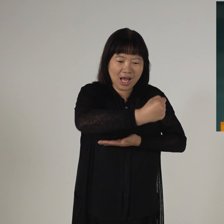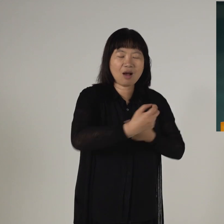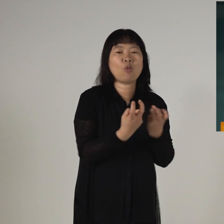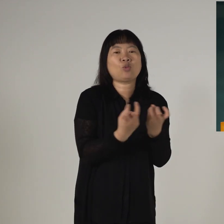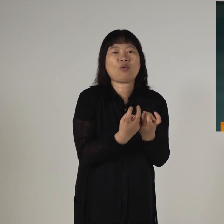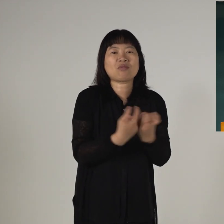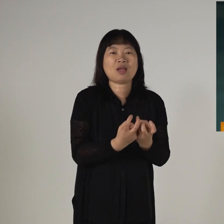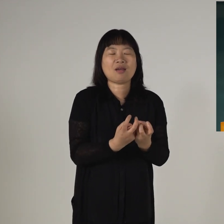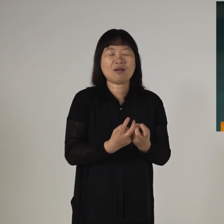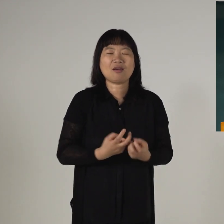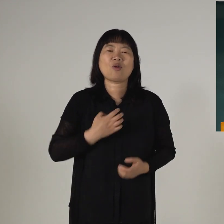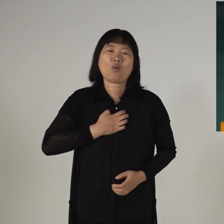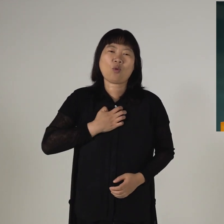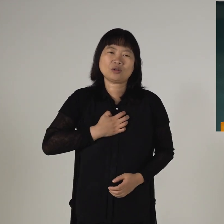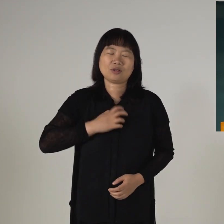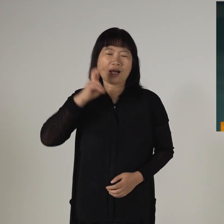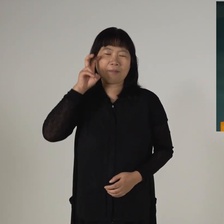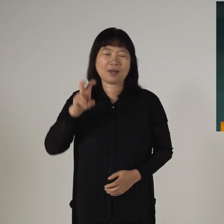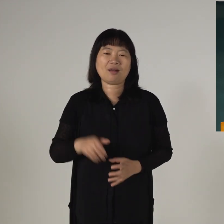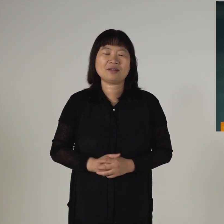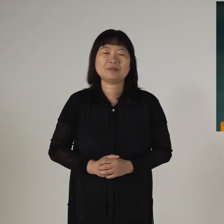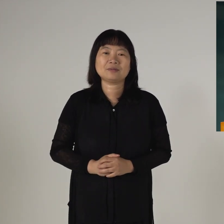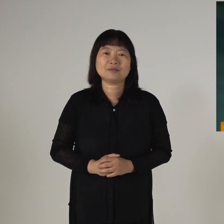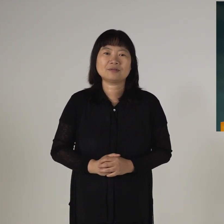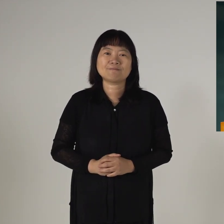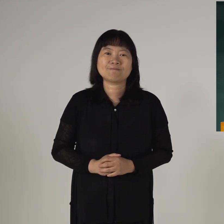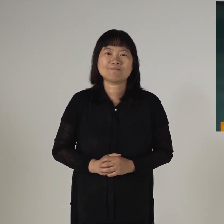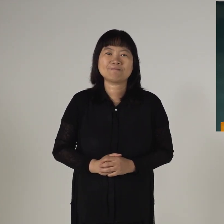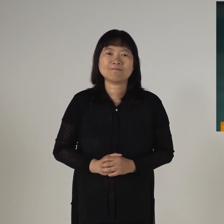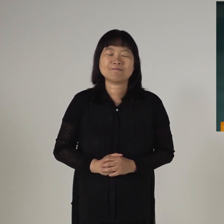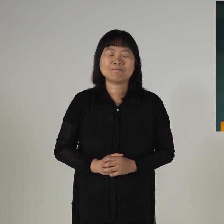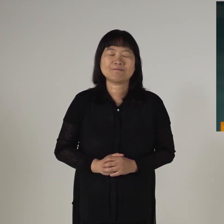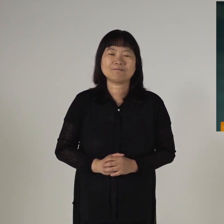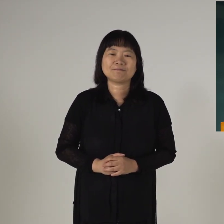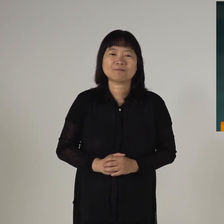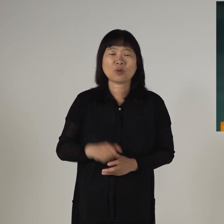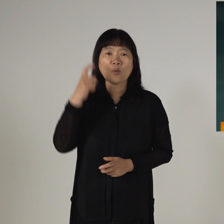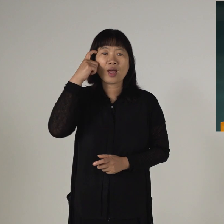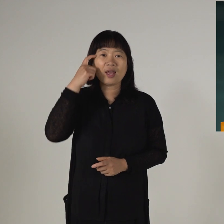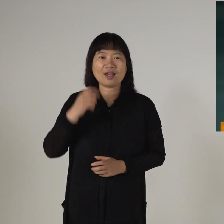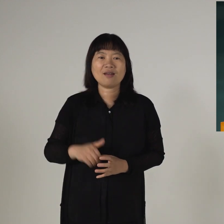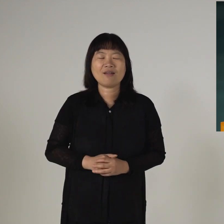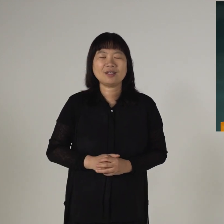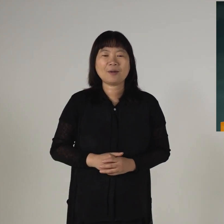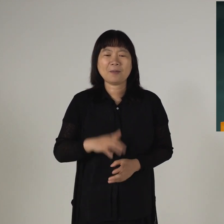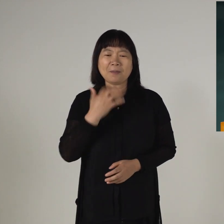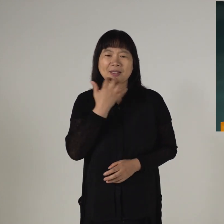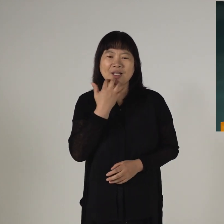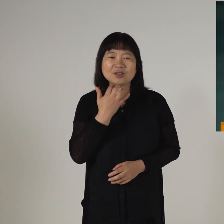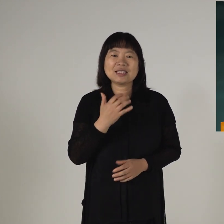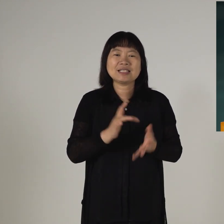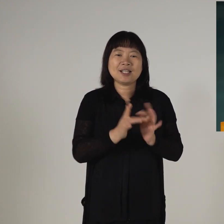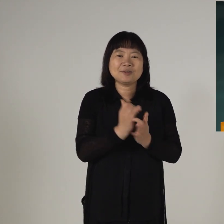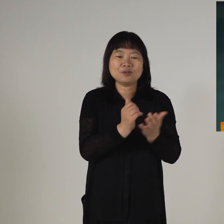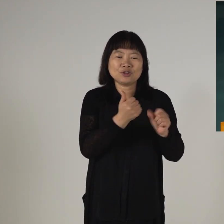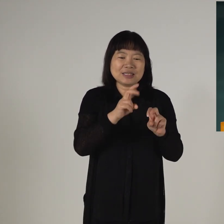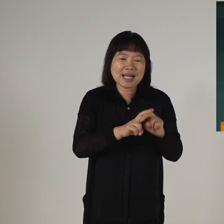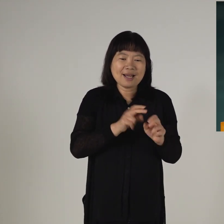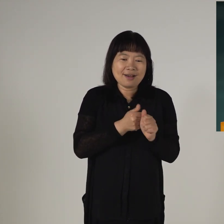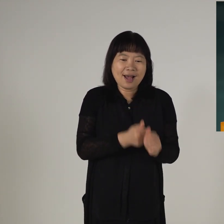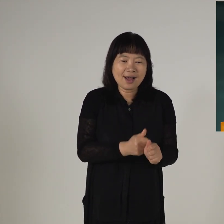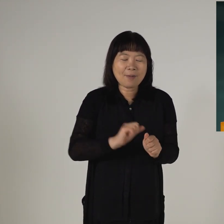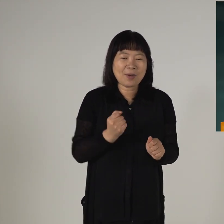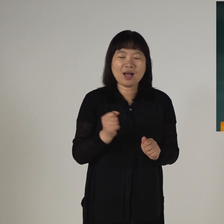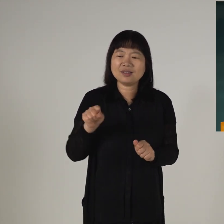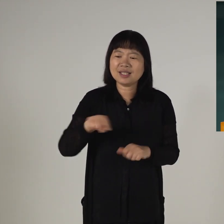자리 뺏기는 거 아니야? 베드로는 껄핏하면 죽는 자리까지 따라간다고 그러고 쟤들은